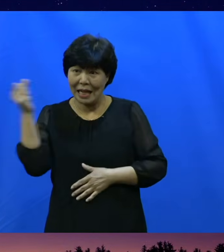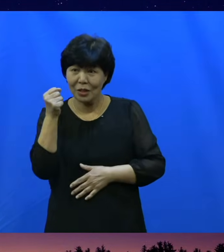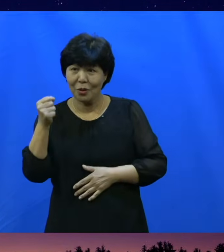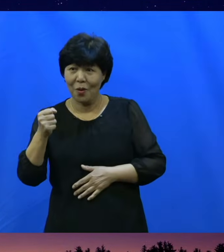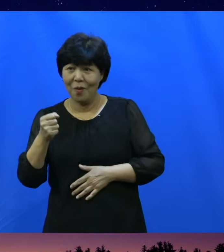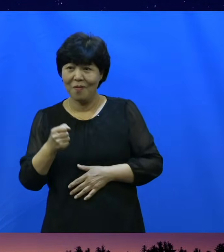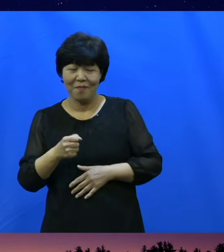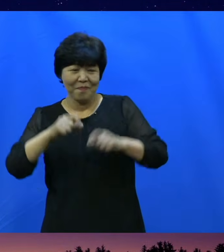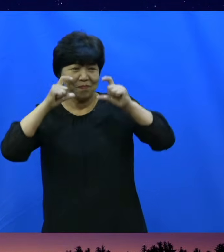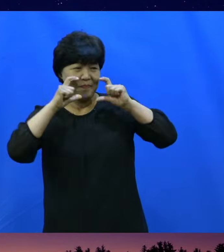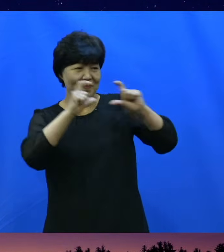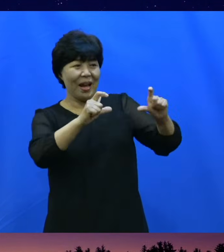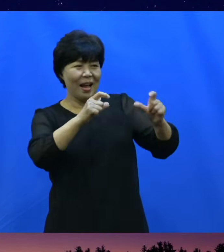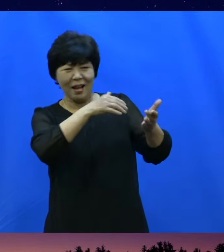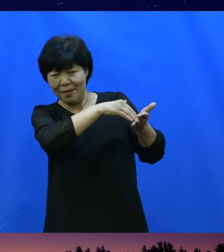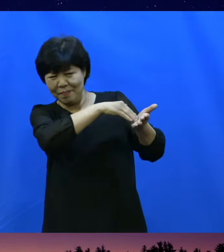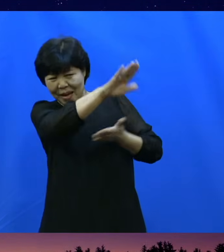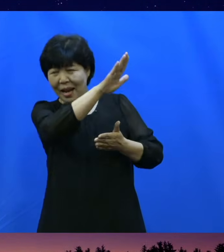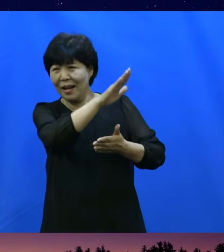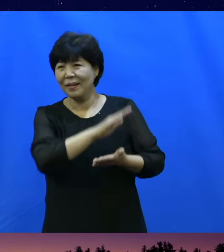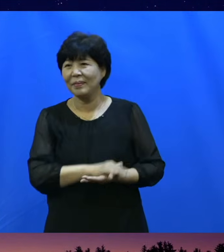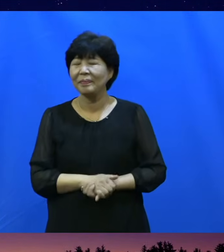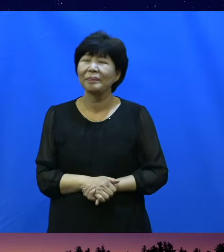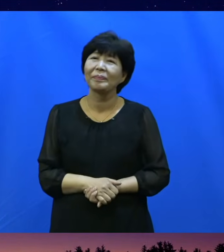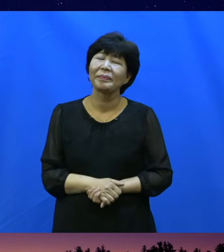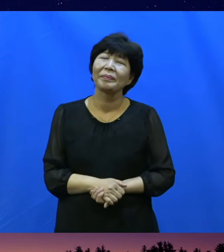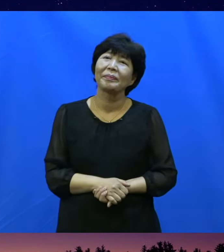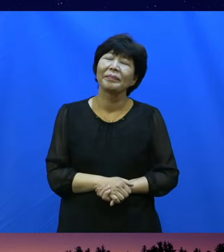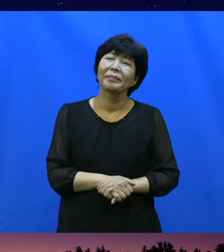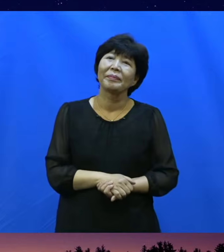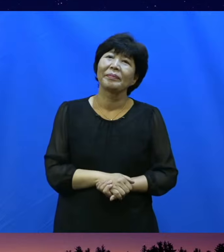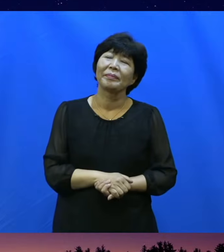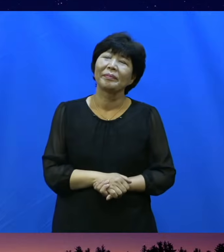여러분, 베드로 보십시오. 그는 가룟유다처럼 치명적인 실수했어요.